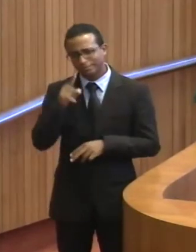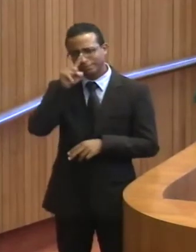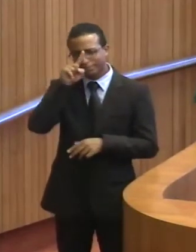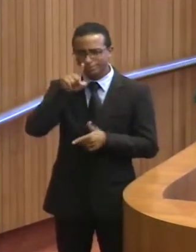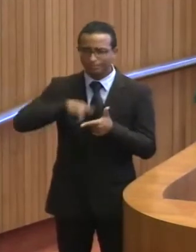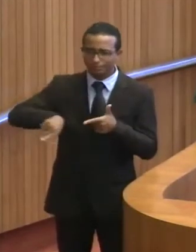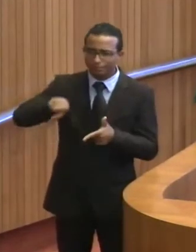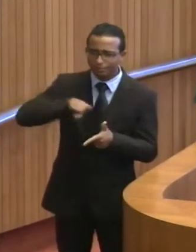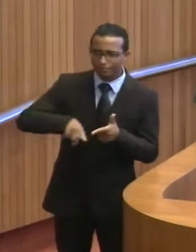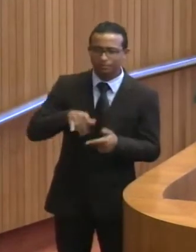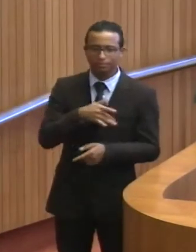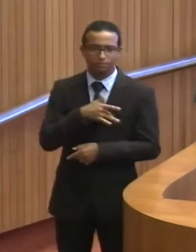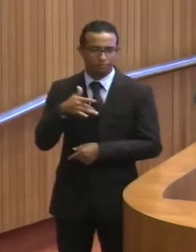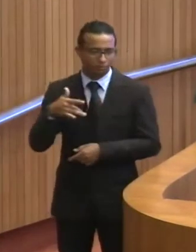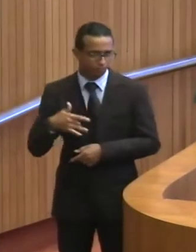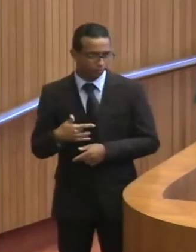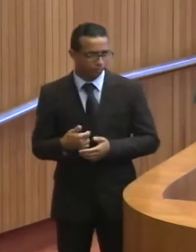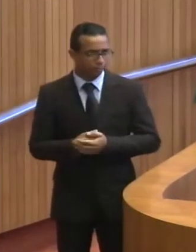de saúde,